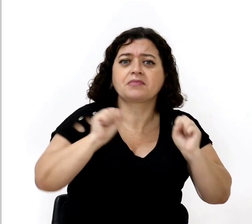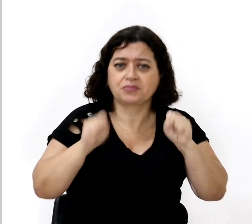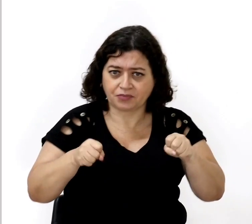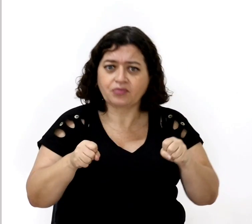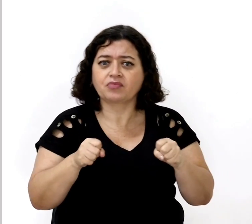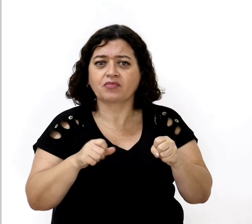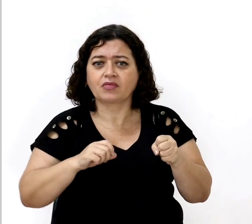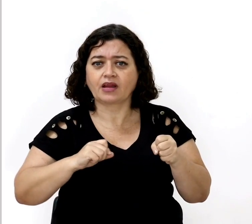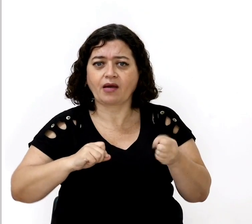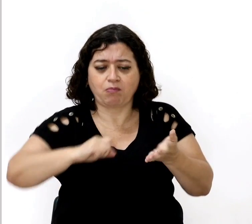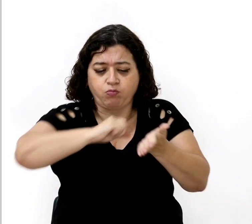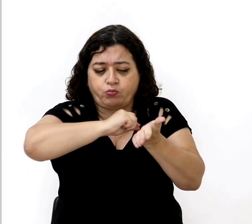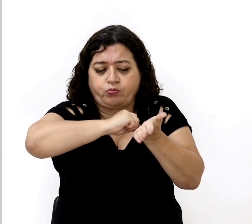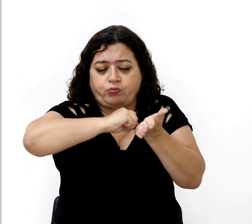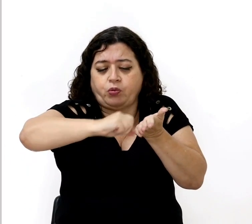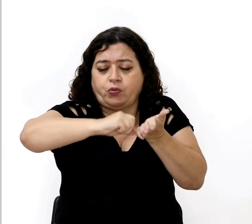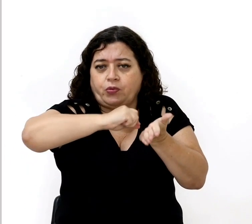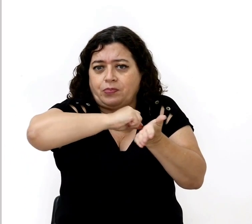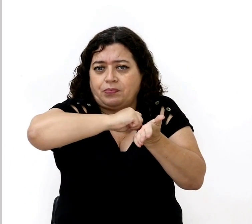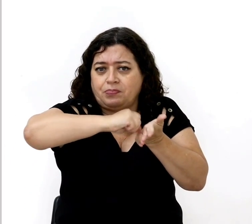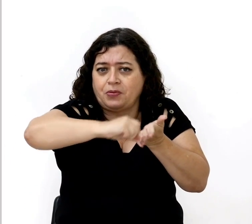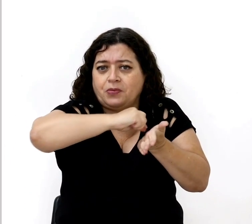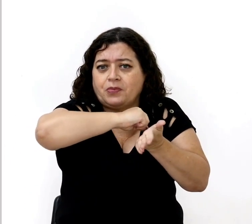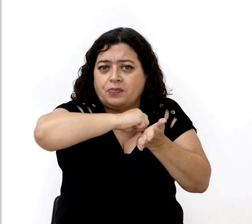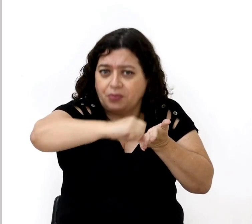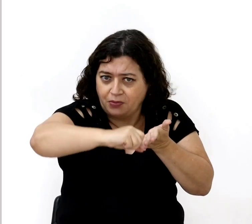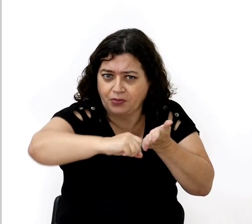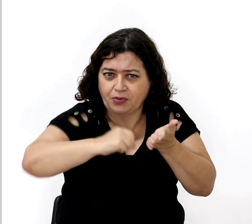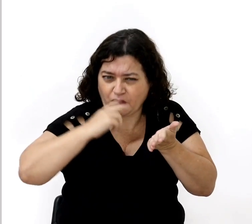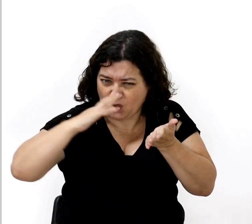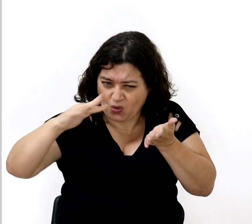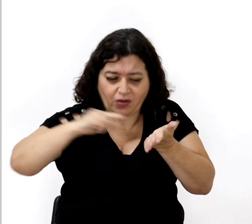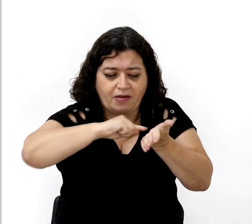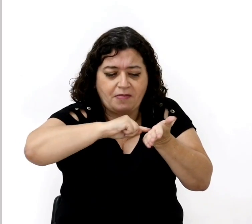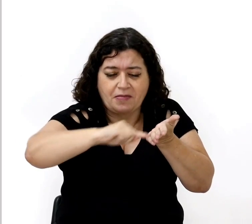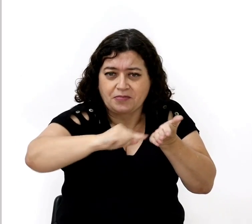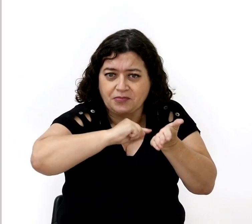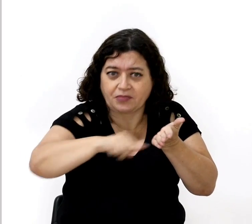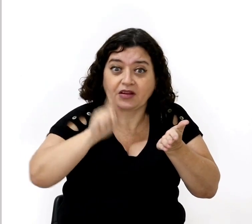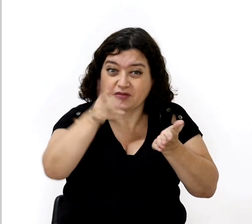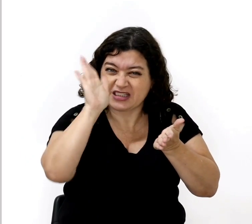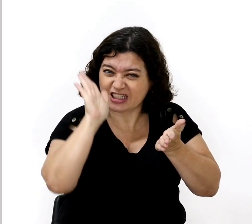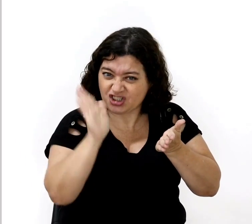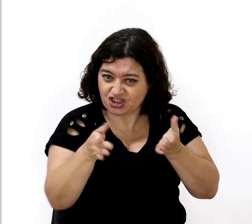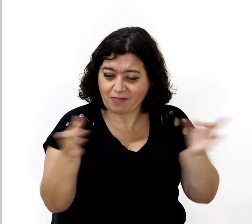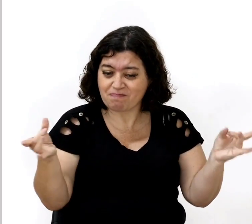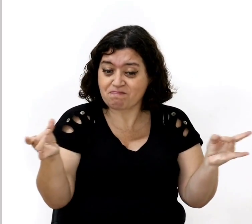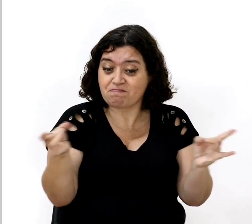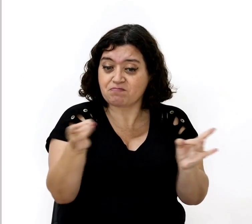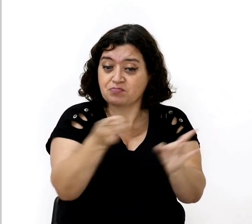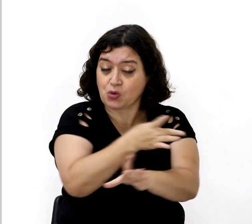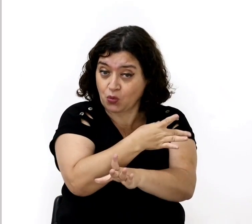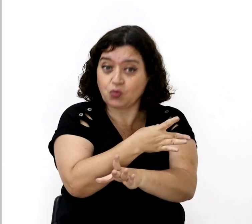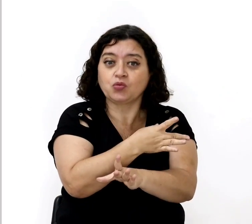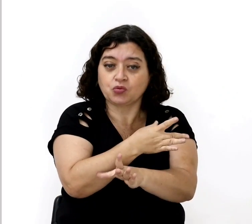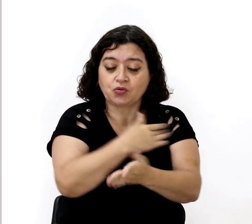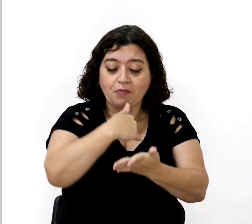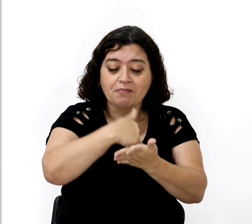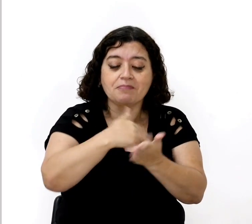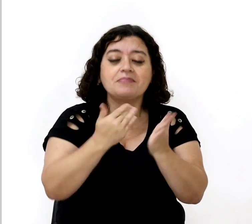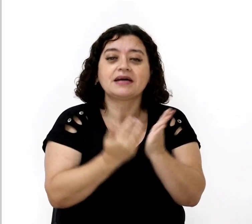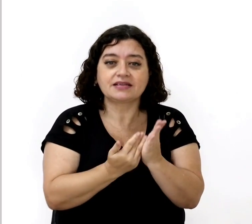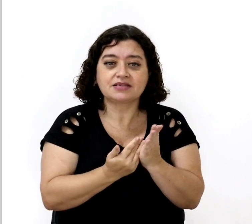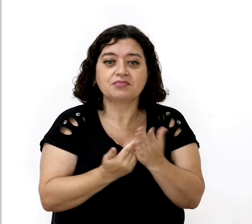lápis, marca-texto, né, para que você já esteja afiado para